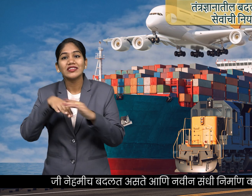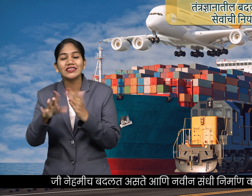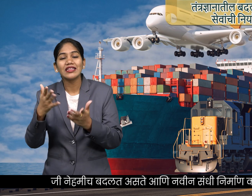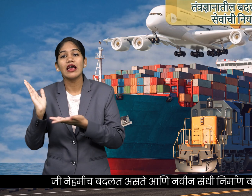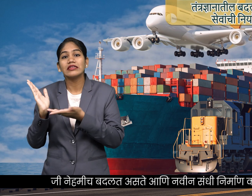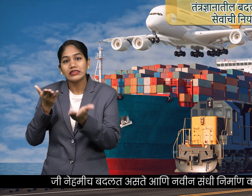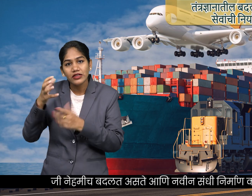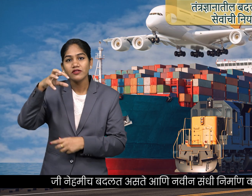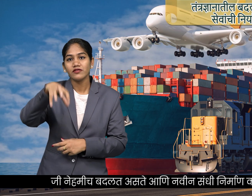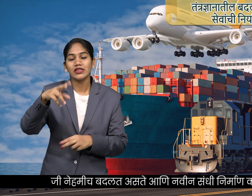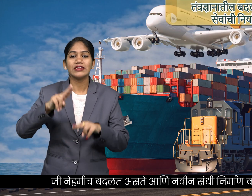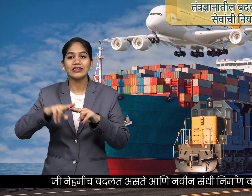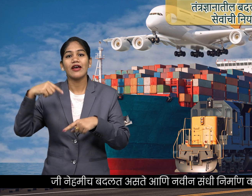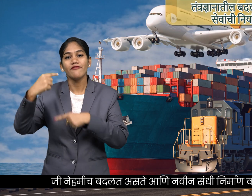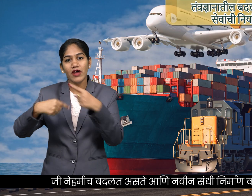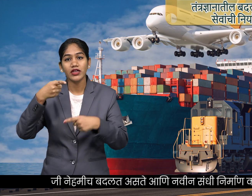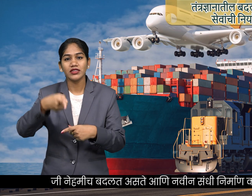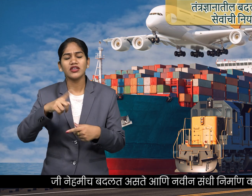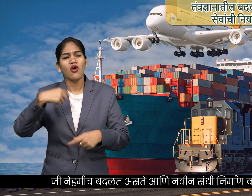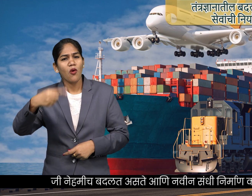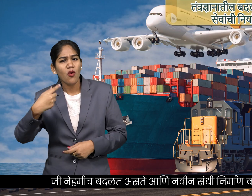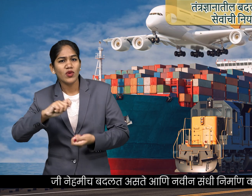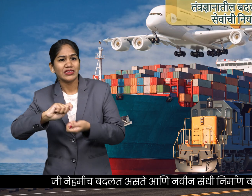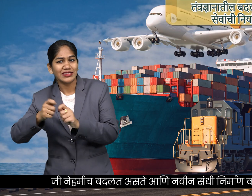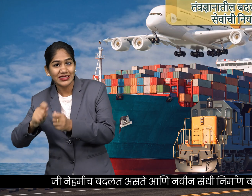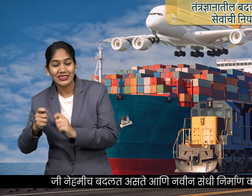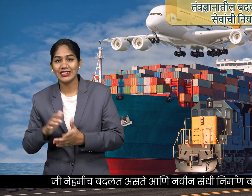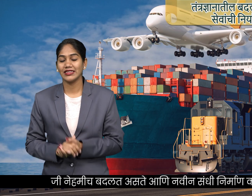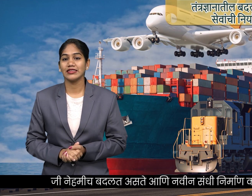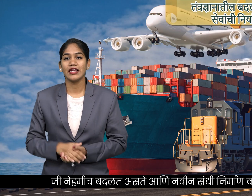जी नेहमीच बदलत असते आणि नवीन संधी निर्माण करत असते.